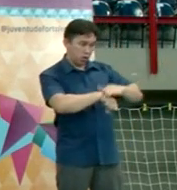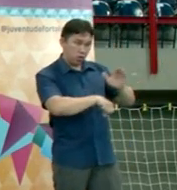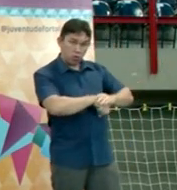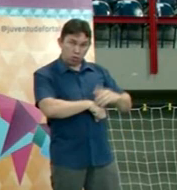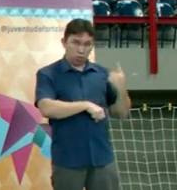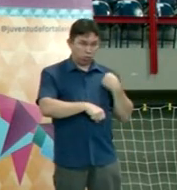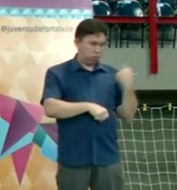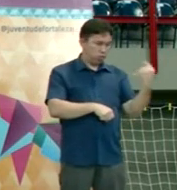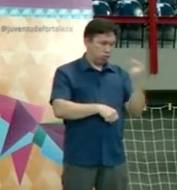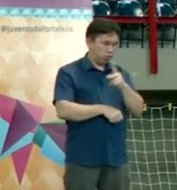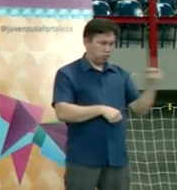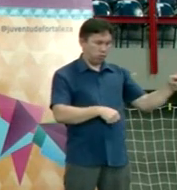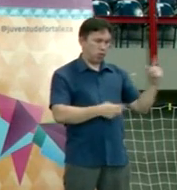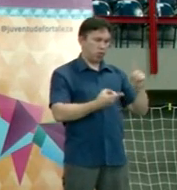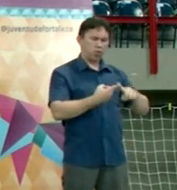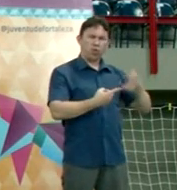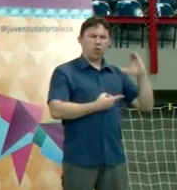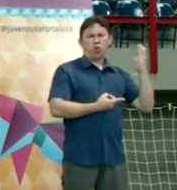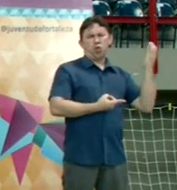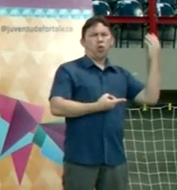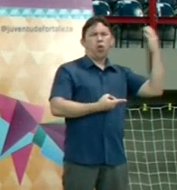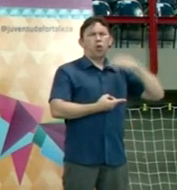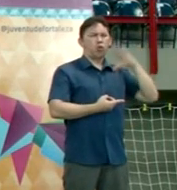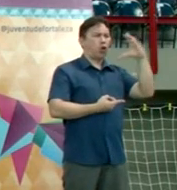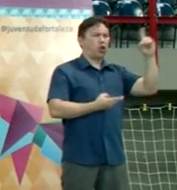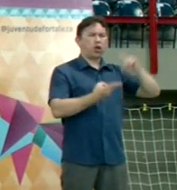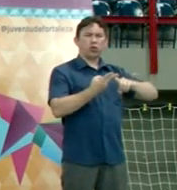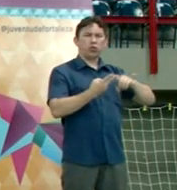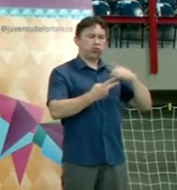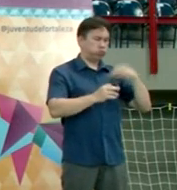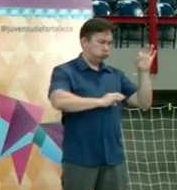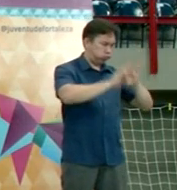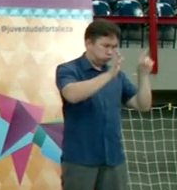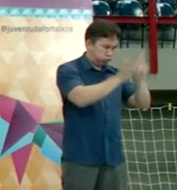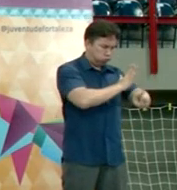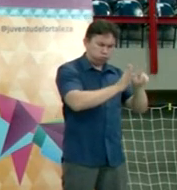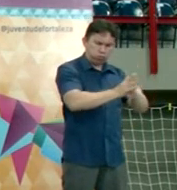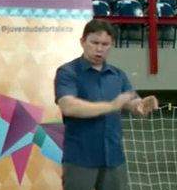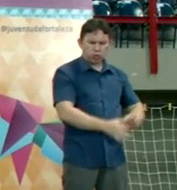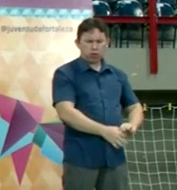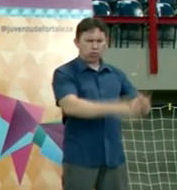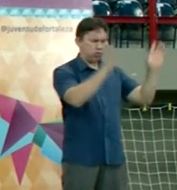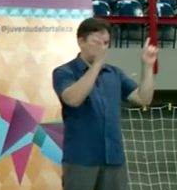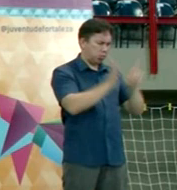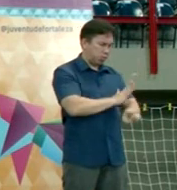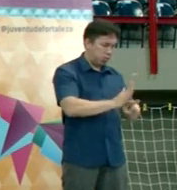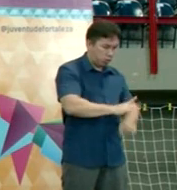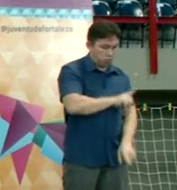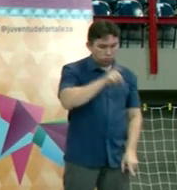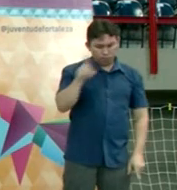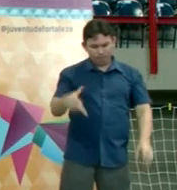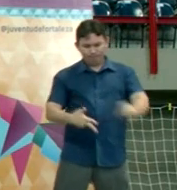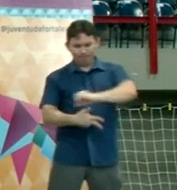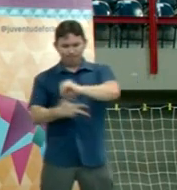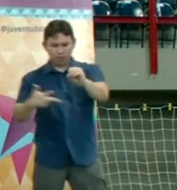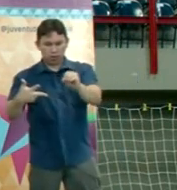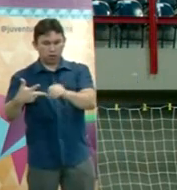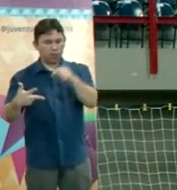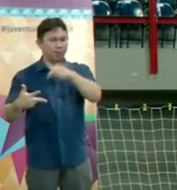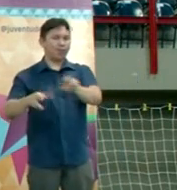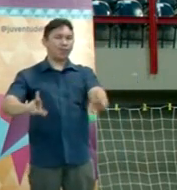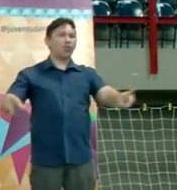professor elaborador da comissão organizadora do vestibular pode elaborar a questão do jeito que ele quiser, no Enem é necessário